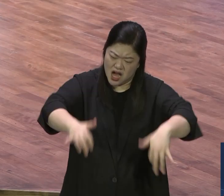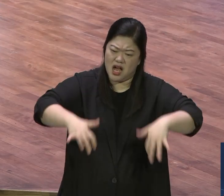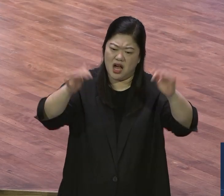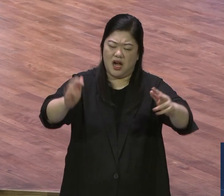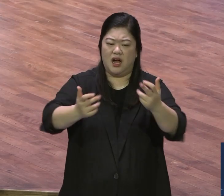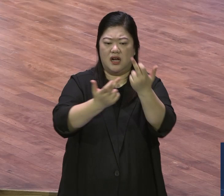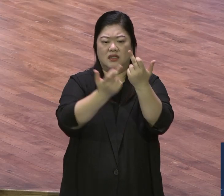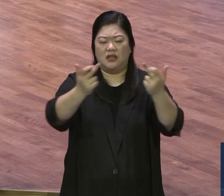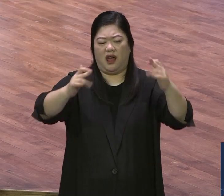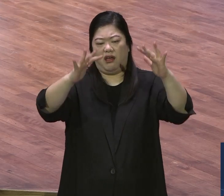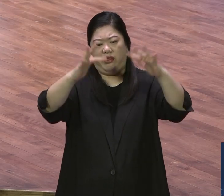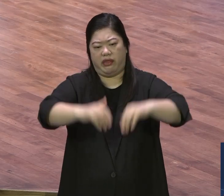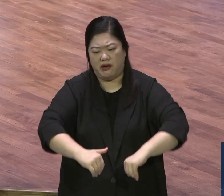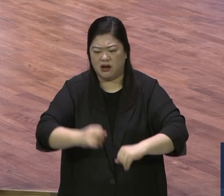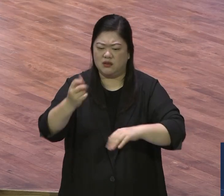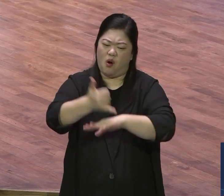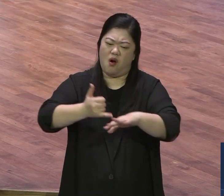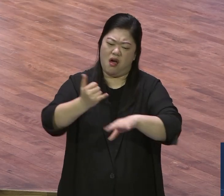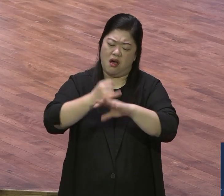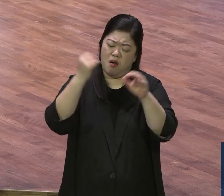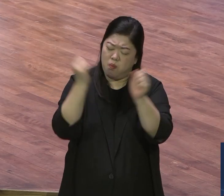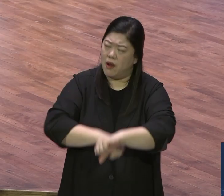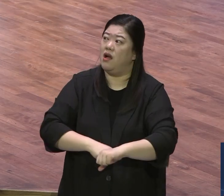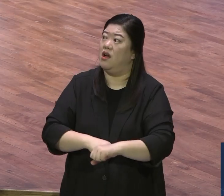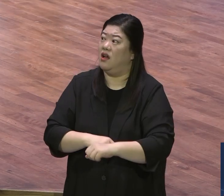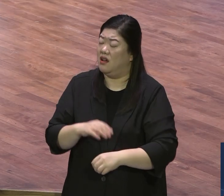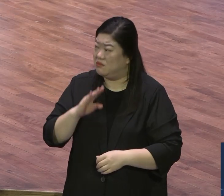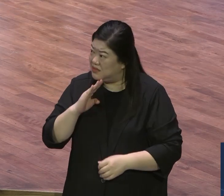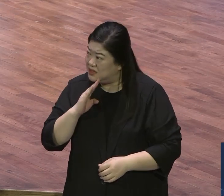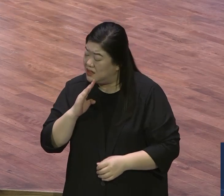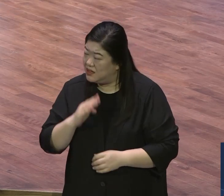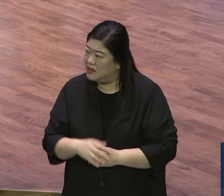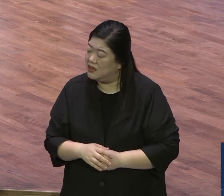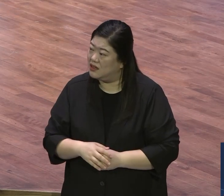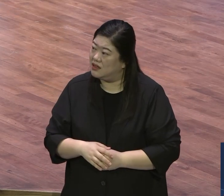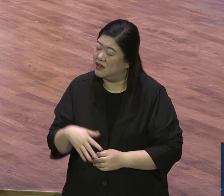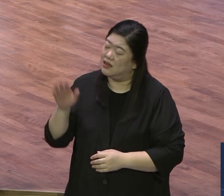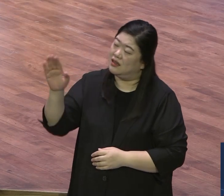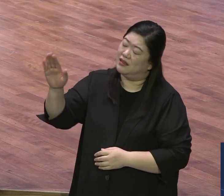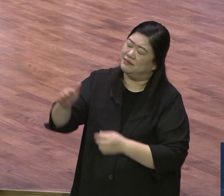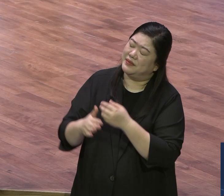농사를 다 망치 가십니까? 하나님 우리가 얼마나